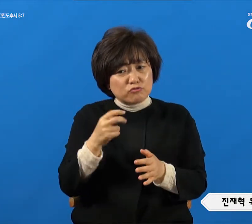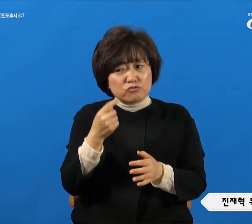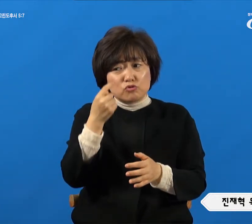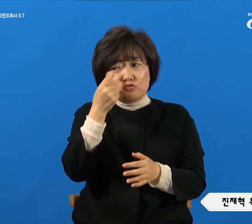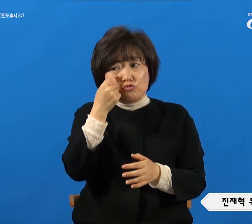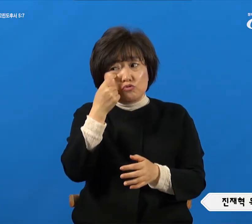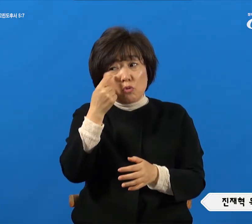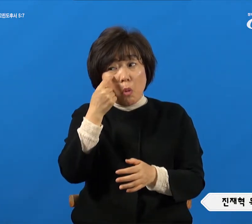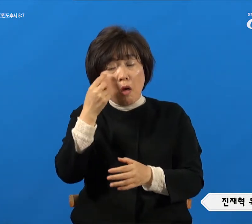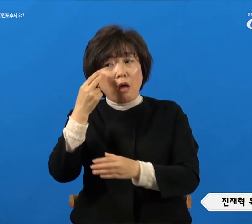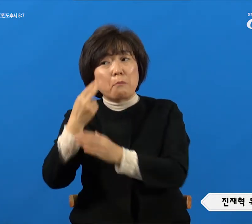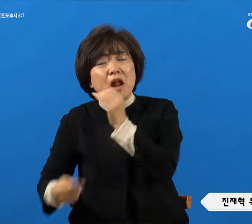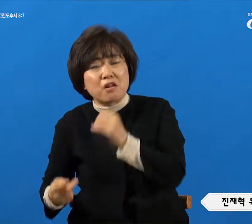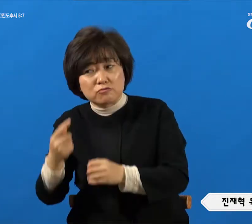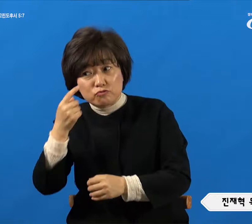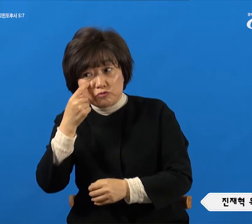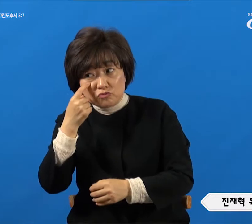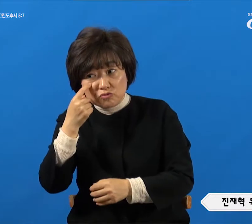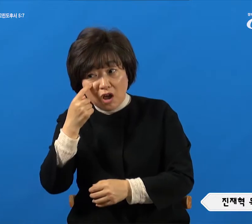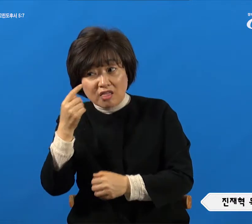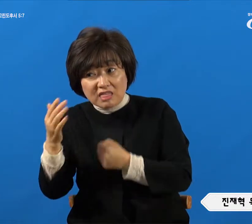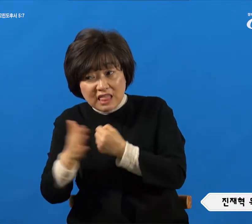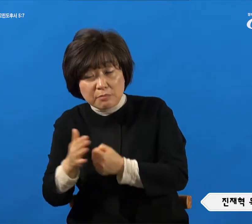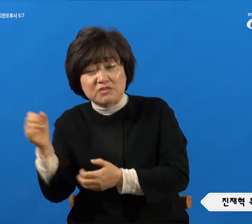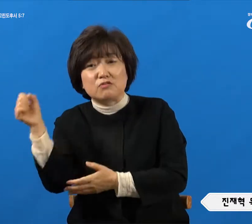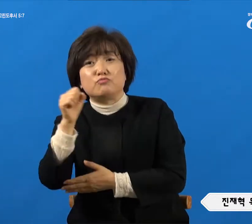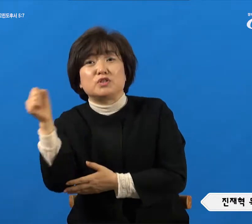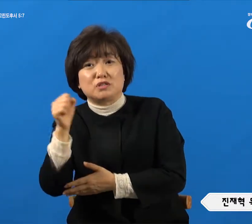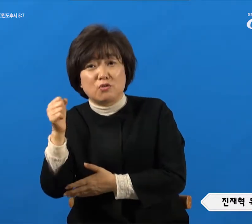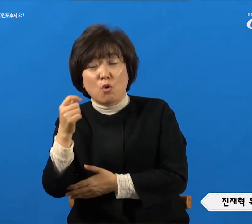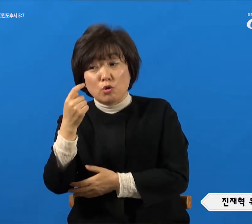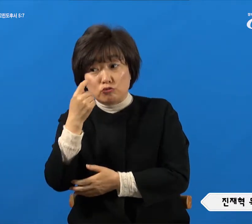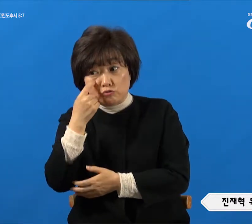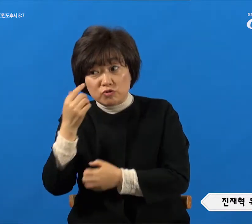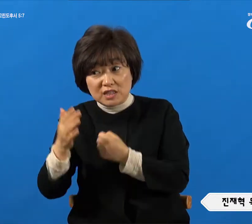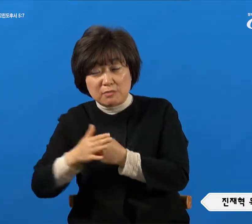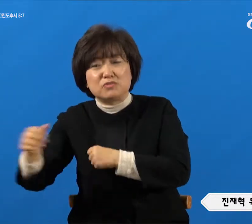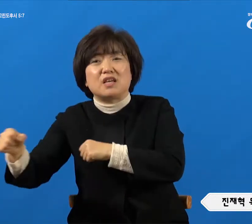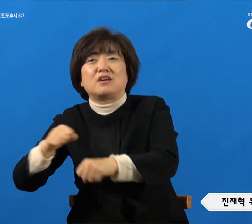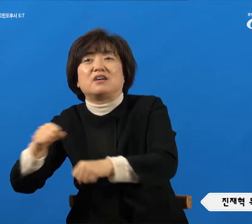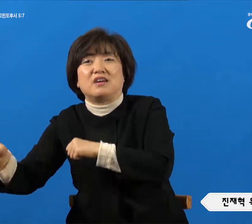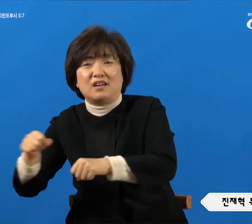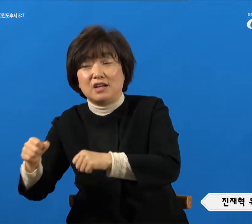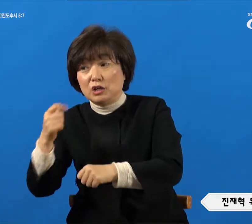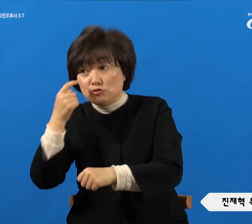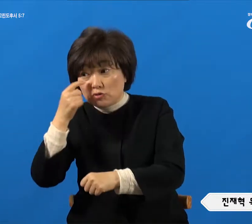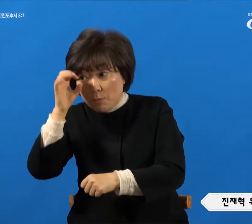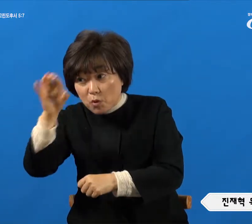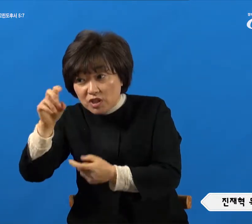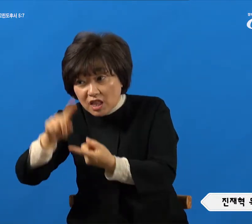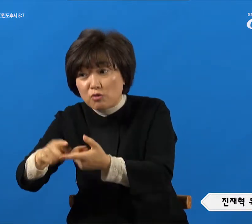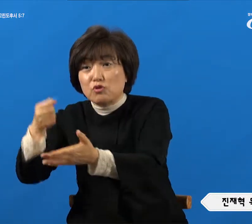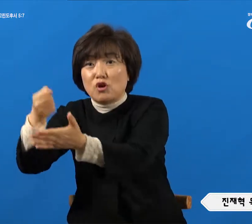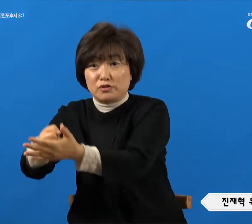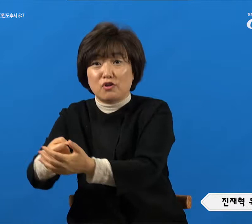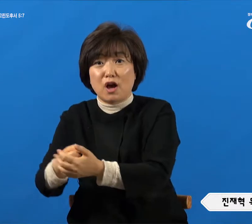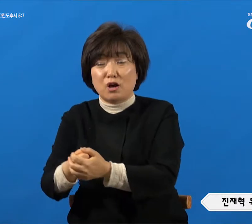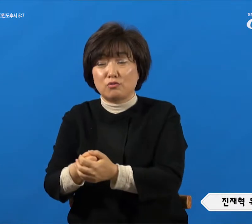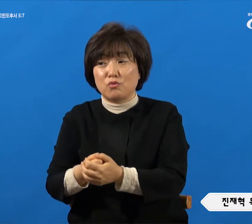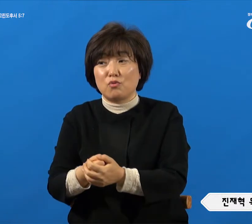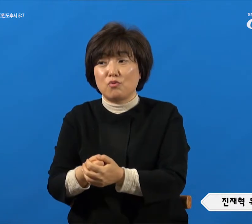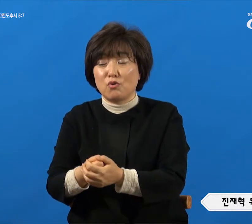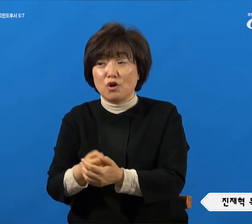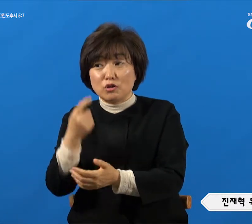보이는 것 때문에 움직이고 눈에 보이는 것들이 우리를 결정하고 눈에 보이는 것